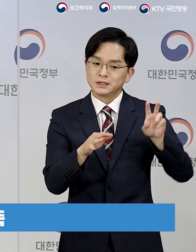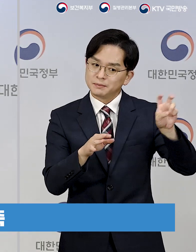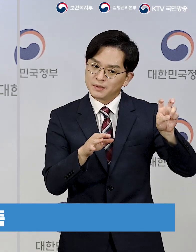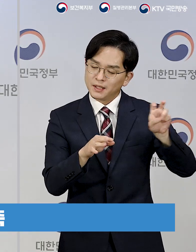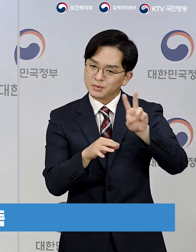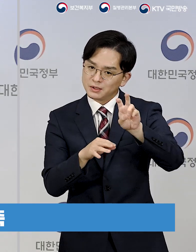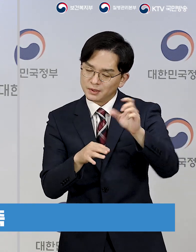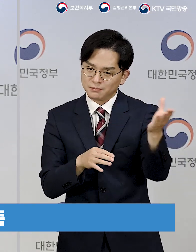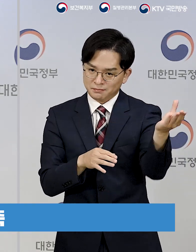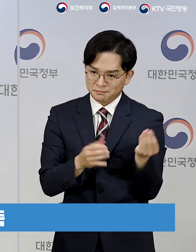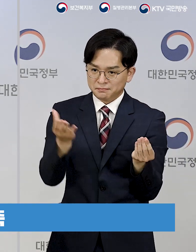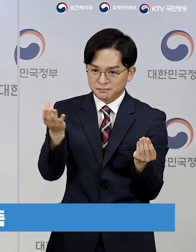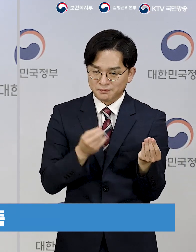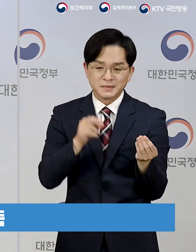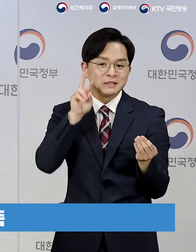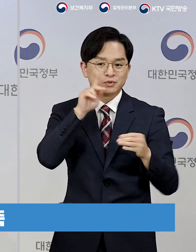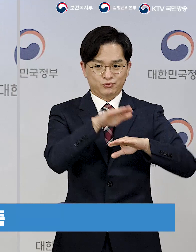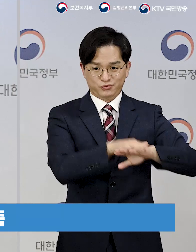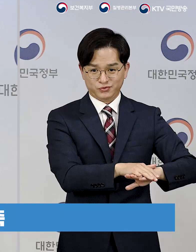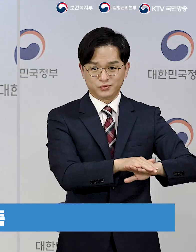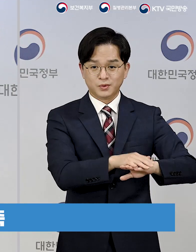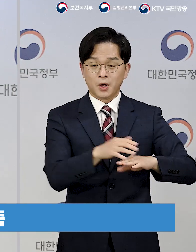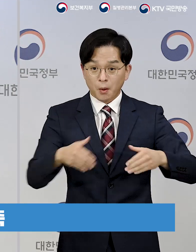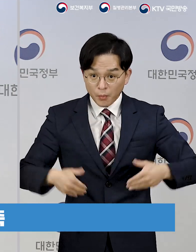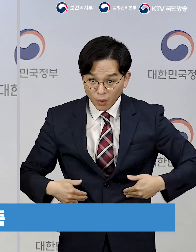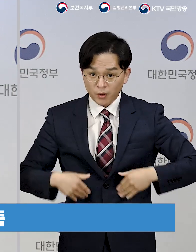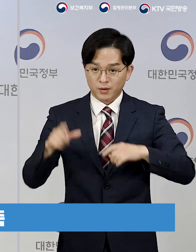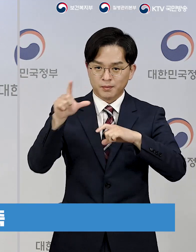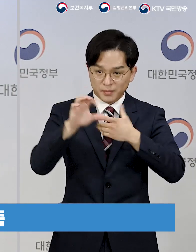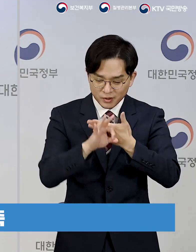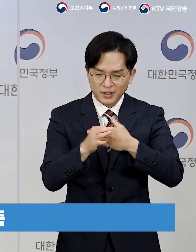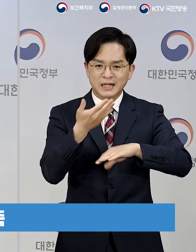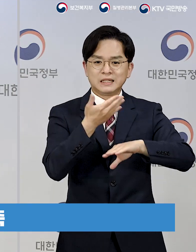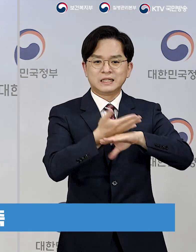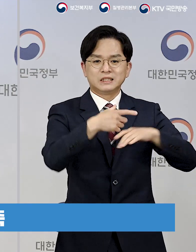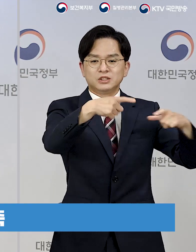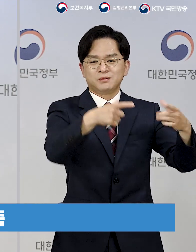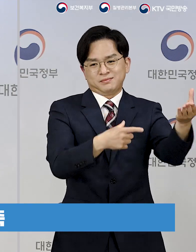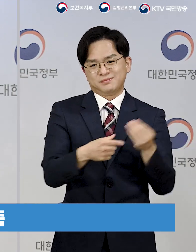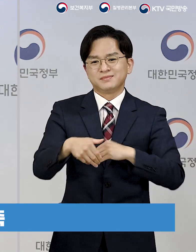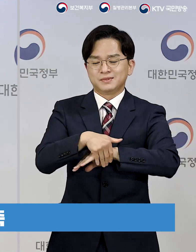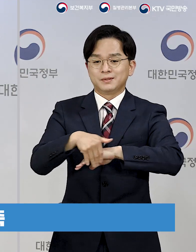확보하였고 필요시 타 권역 병상까지 활용하도록 할 것입니다.